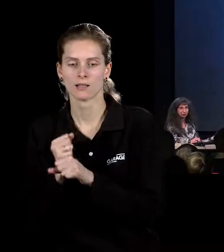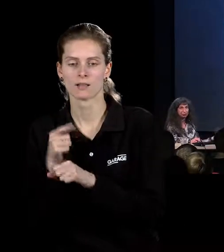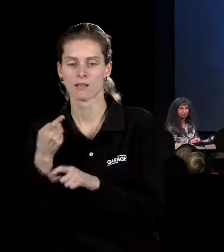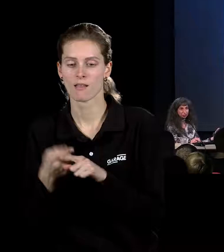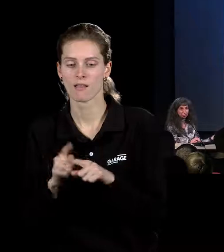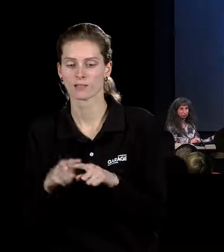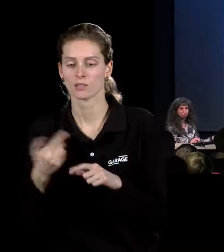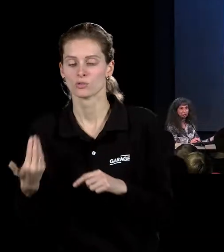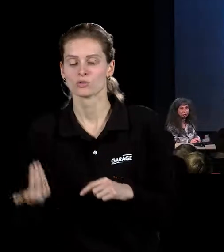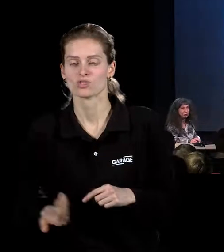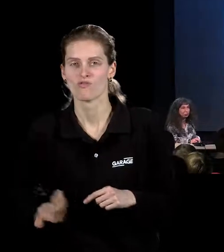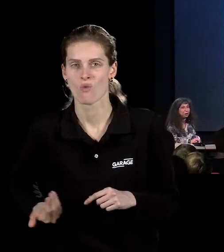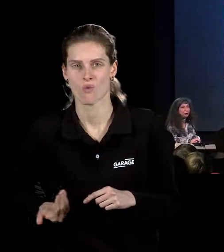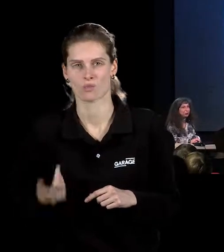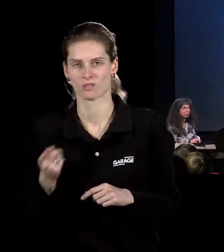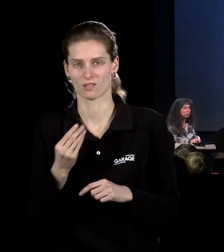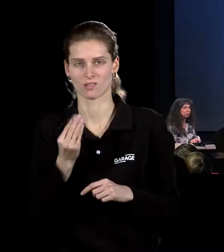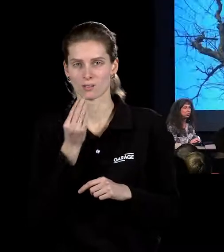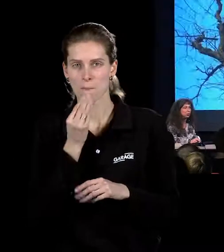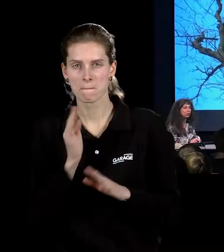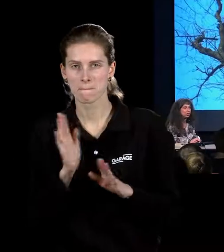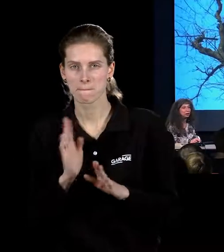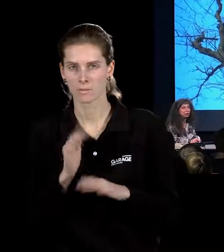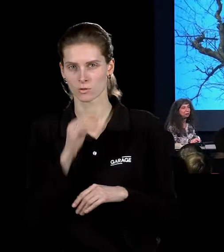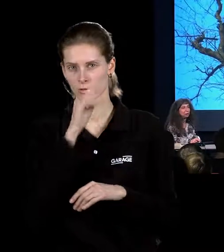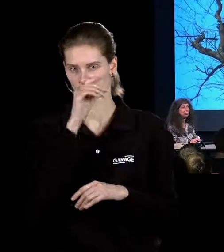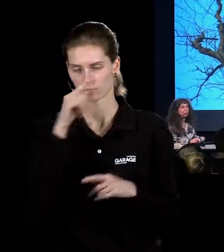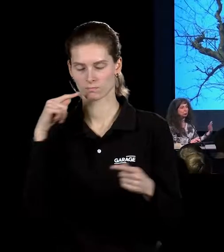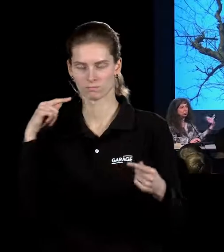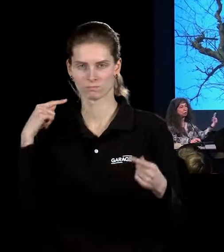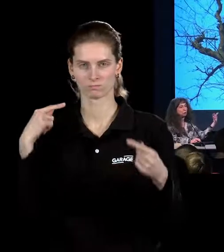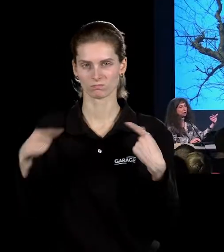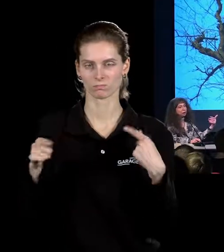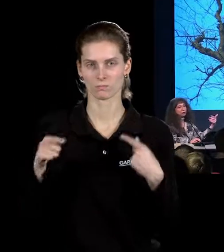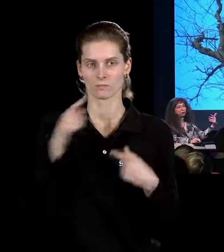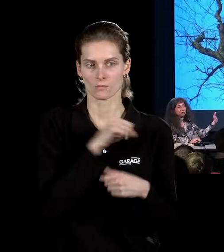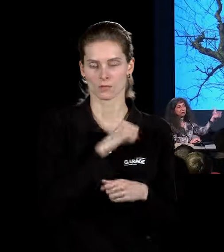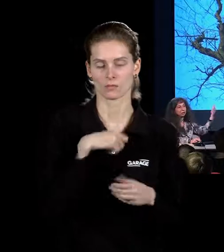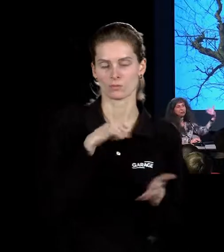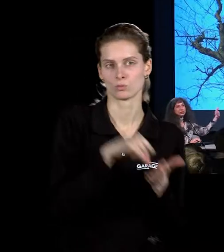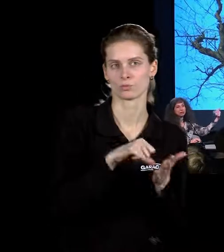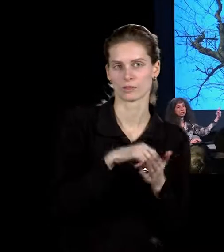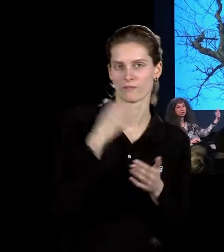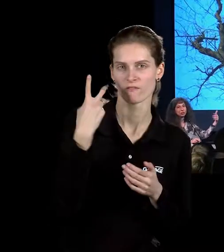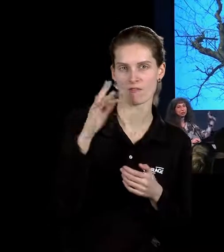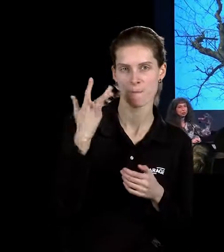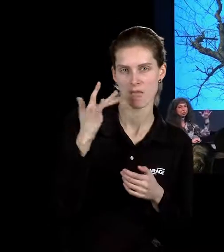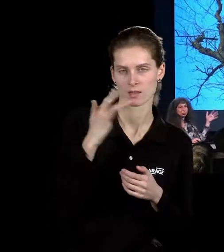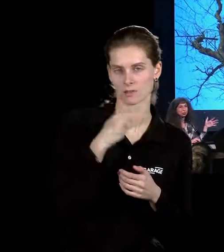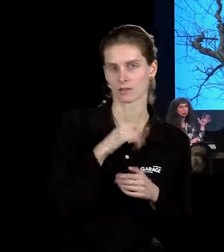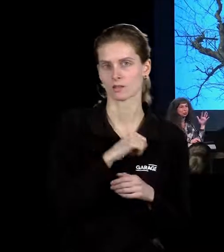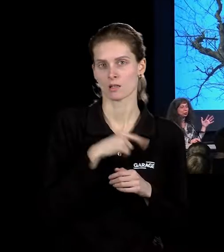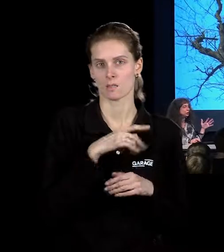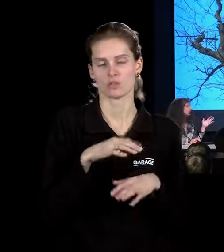не скотина, которую отдают на забой, вот по контрасту с этим самым, и в котором он сам участвует, как такая же жертва, да, это